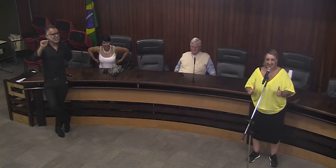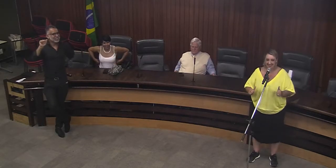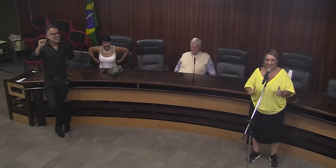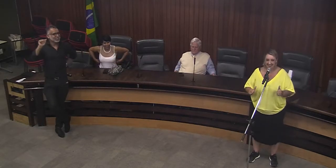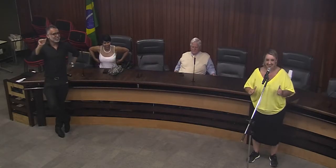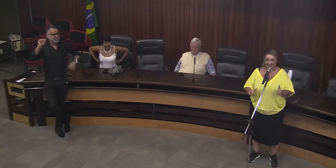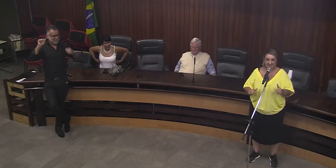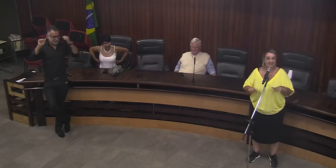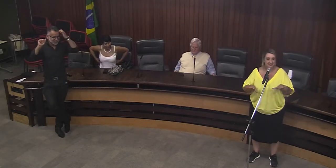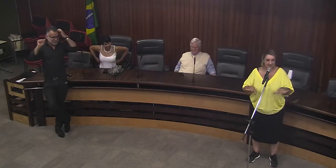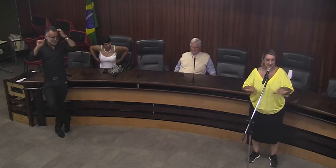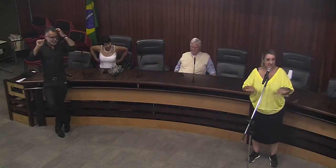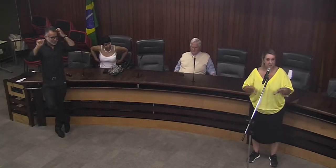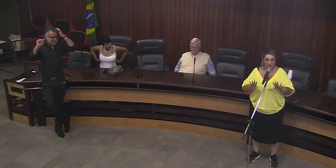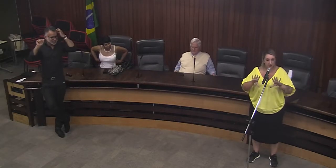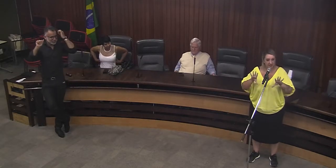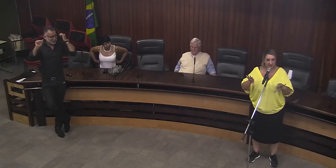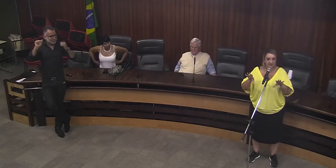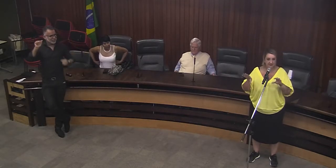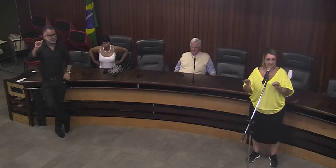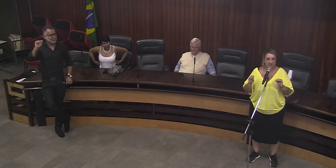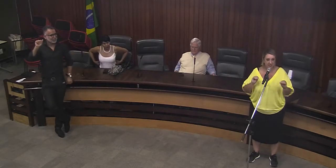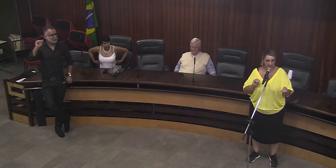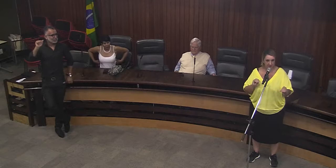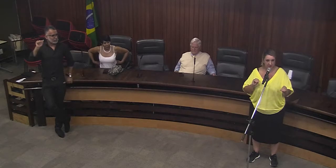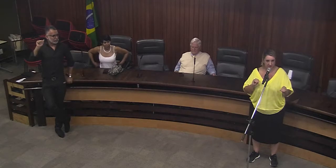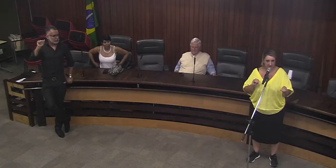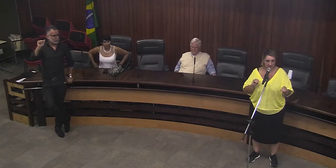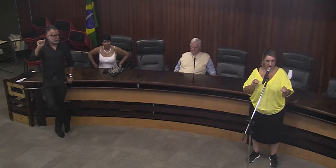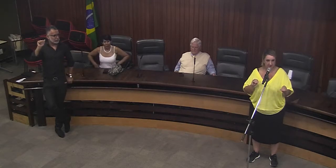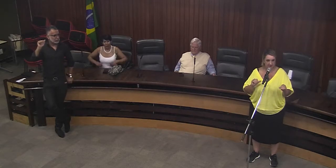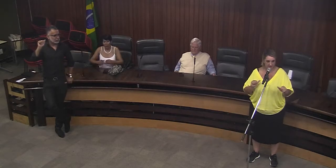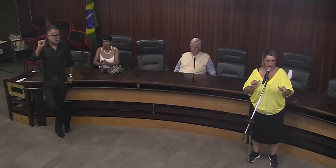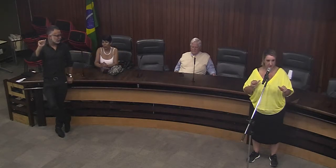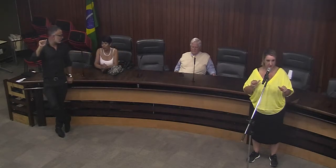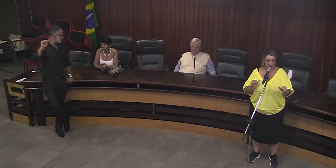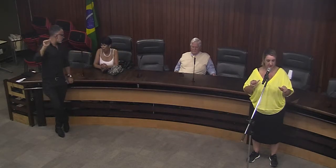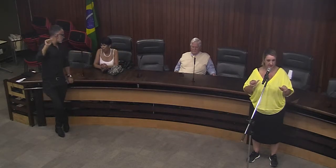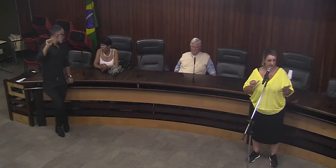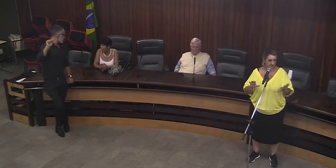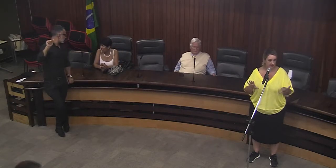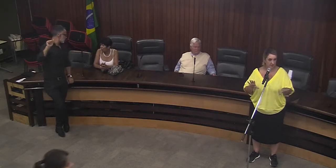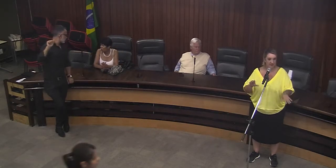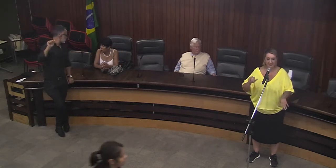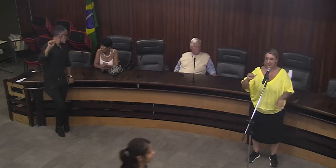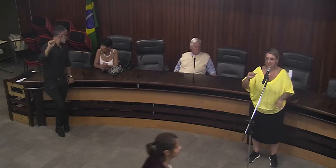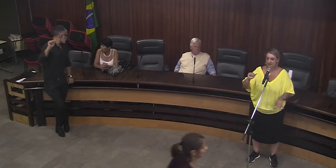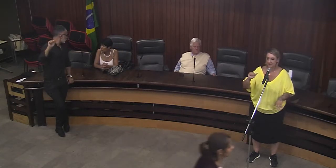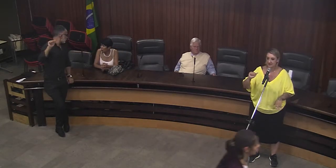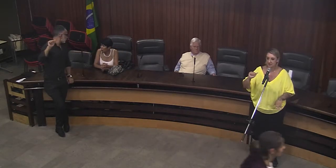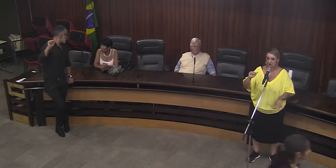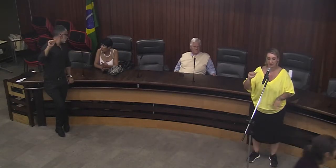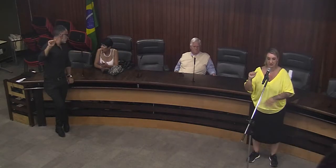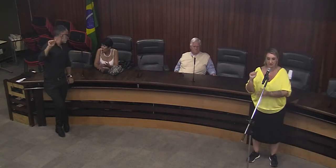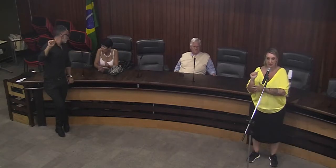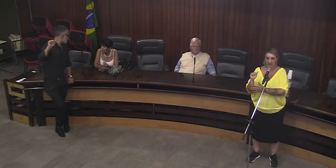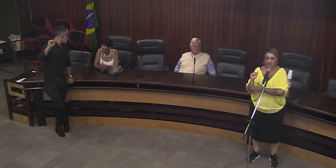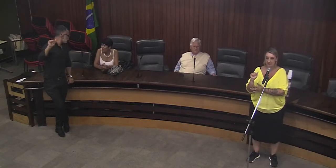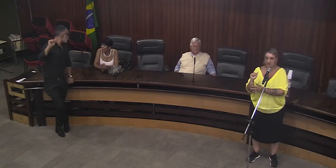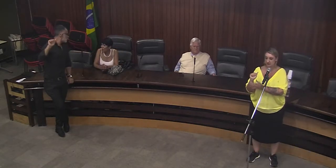Beleza? Então, o que vocês se sentirem melhor. Tá bom? Porque, às vezes, você está fazendo com a mão, aí a pessoa... Estou